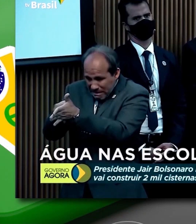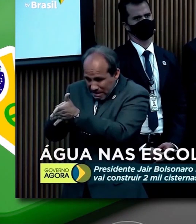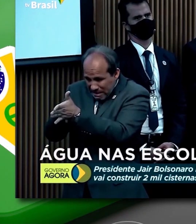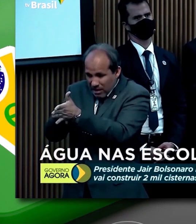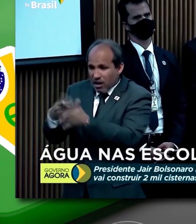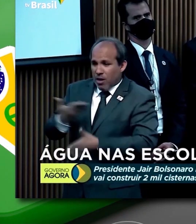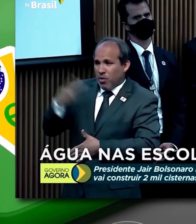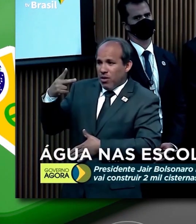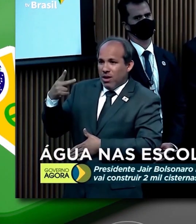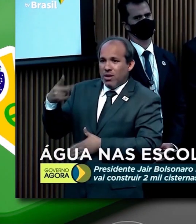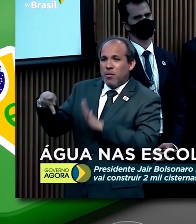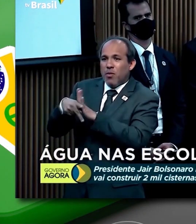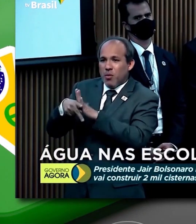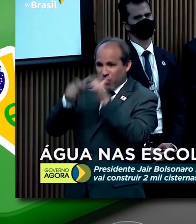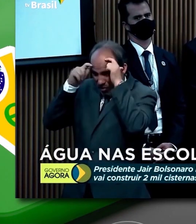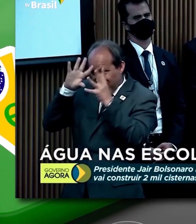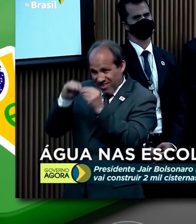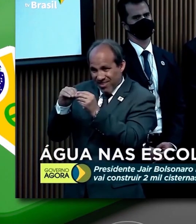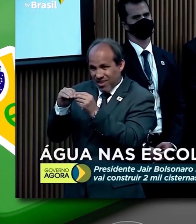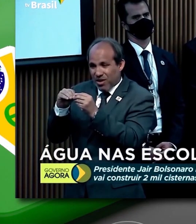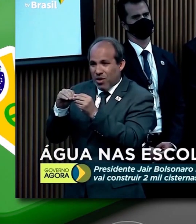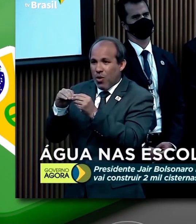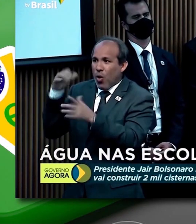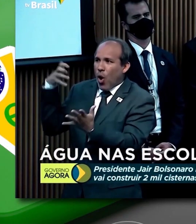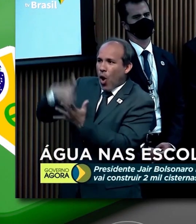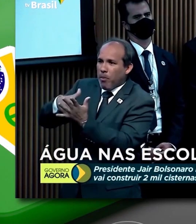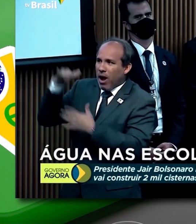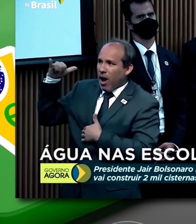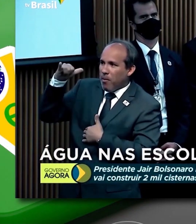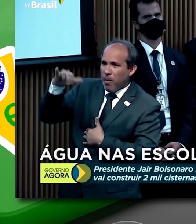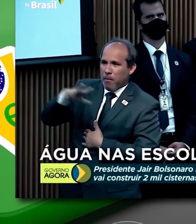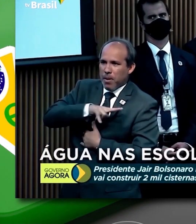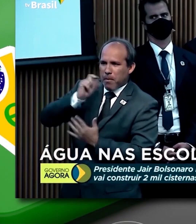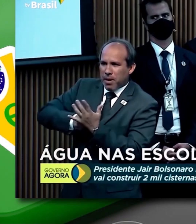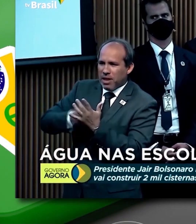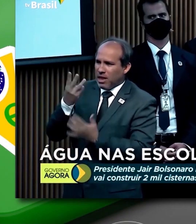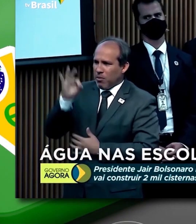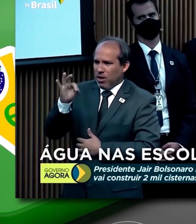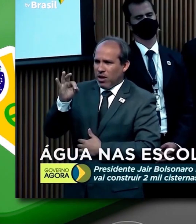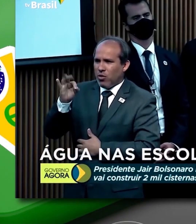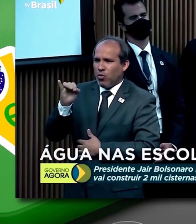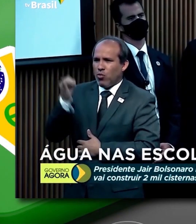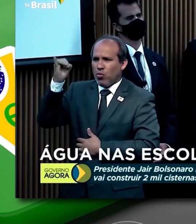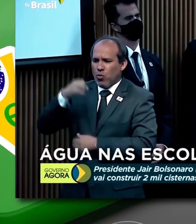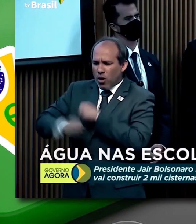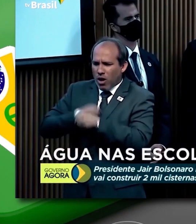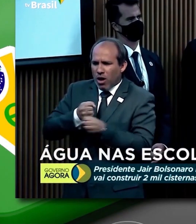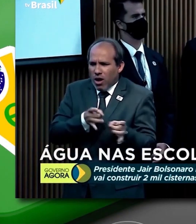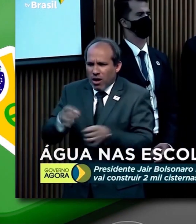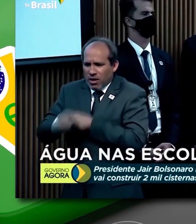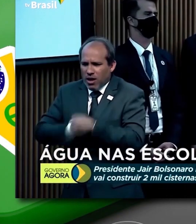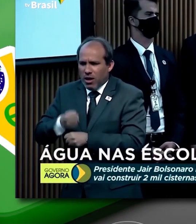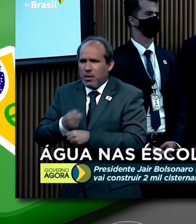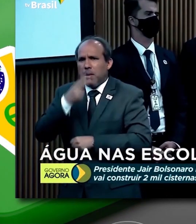obviamente pagando aí três por cento de taxa de juros anual cinco vezes abaixo lá